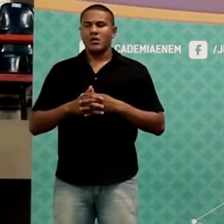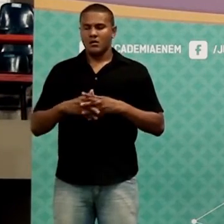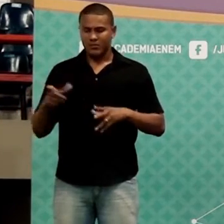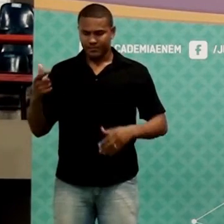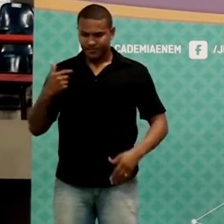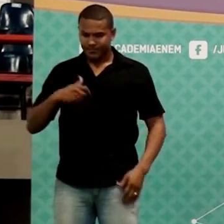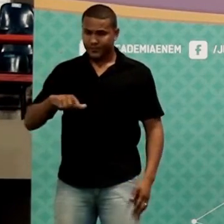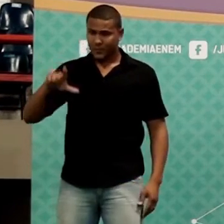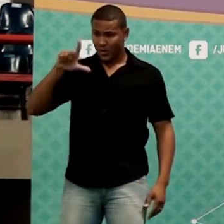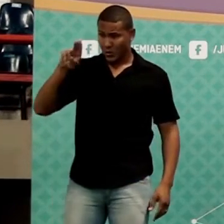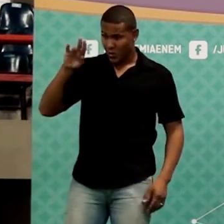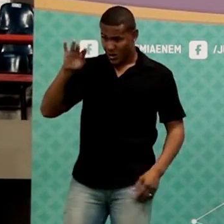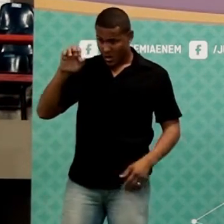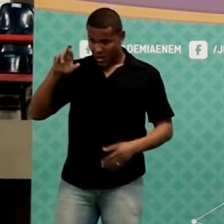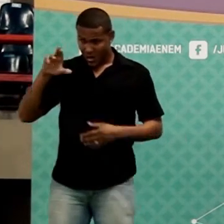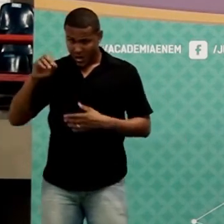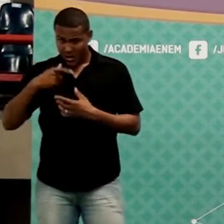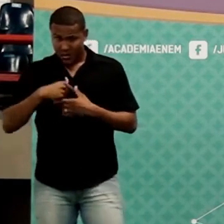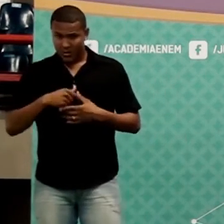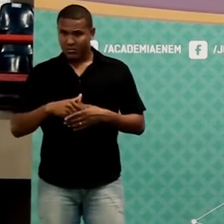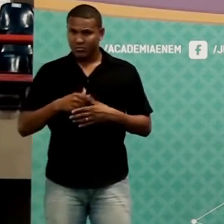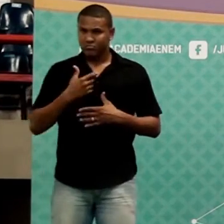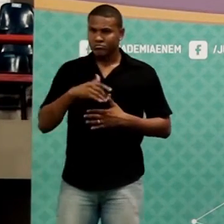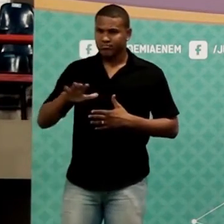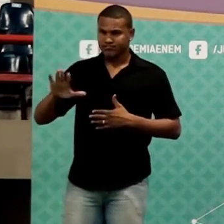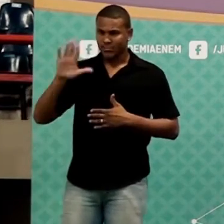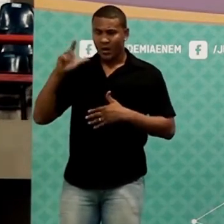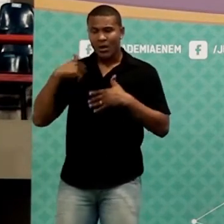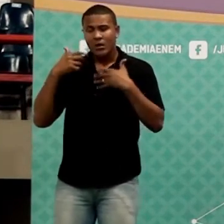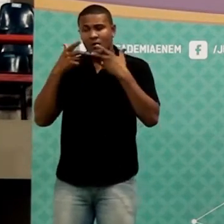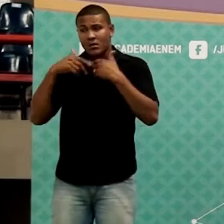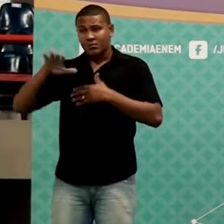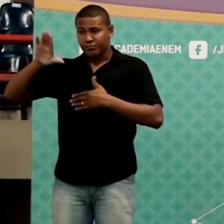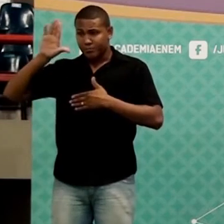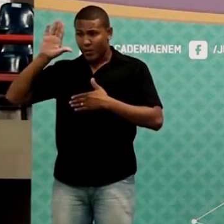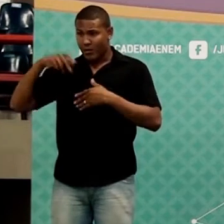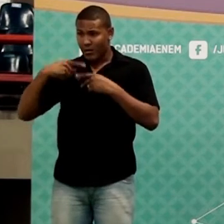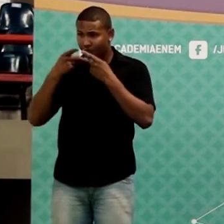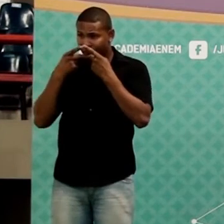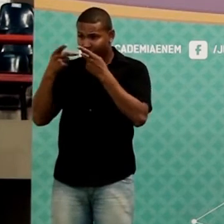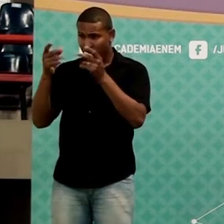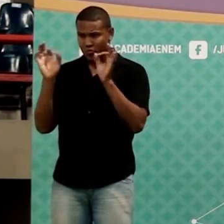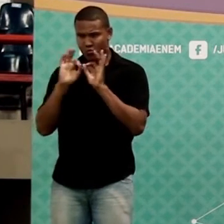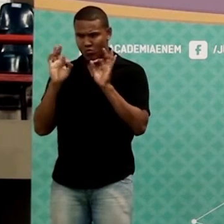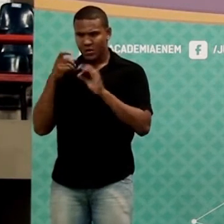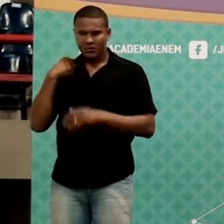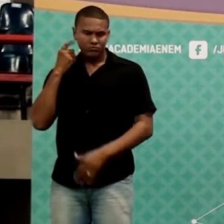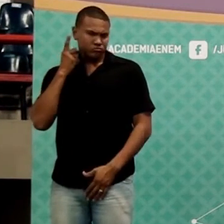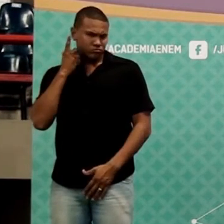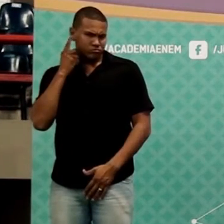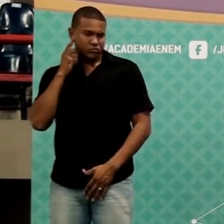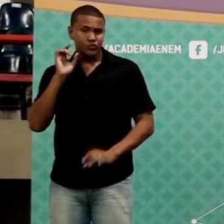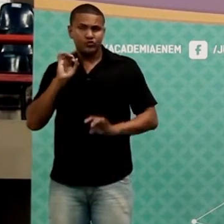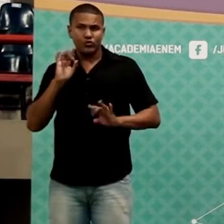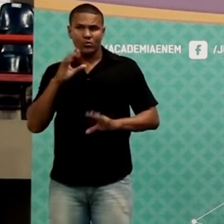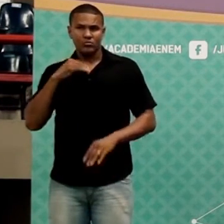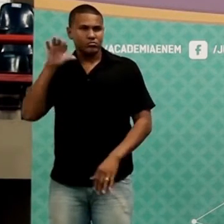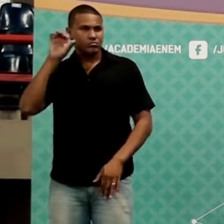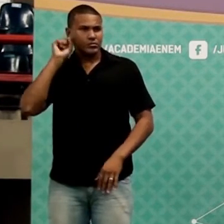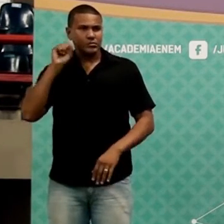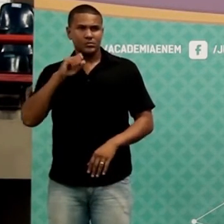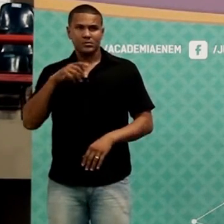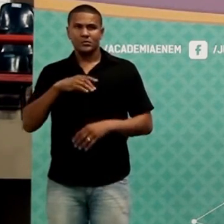Lutero prometeu para o mestre dele que ele não ia falar nada, que ele ia só ouvir. Então ele tinha que fazer só uma